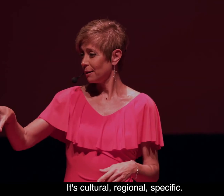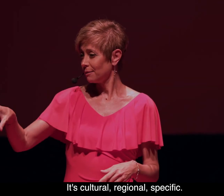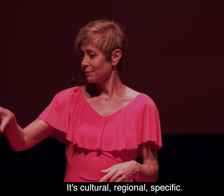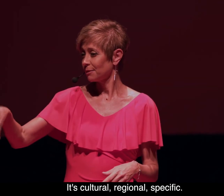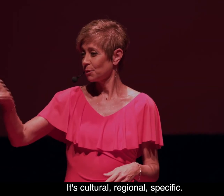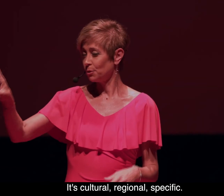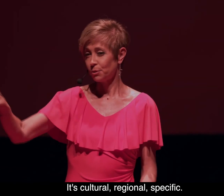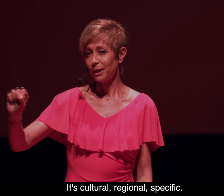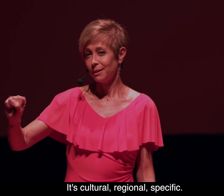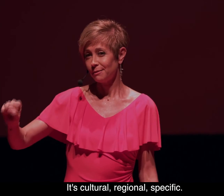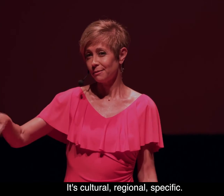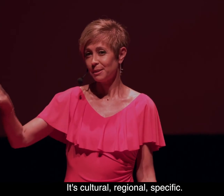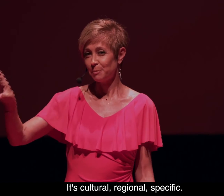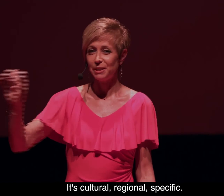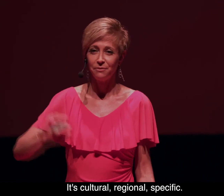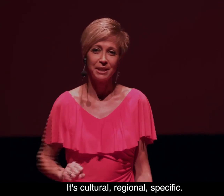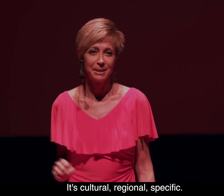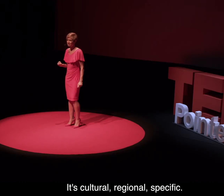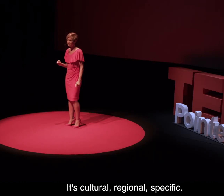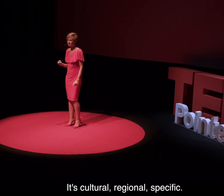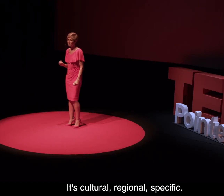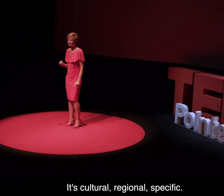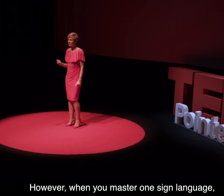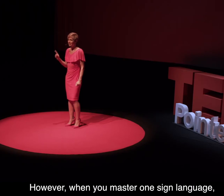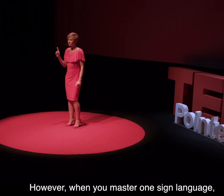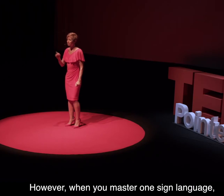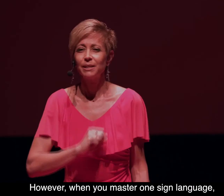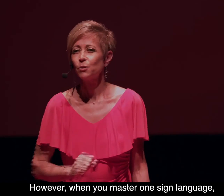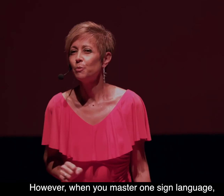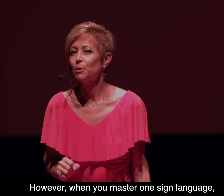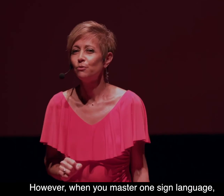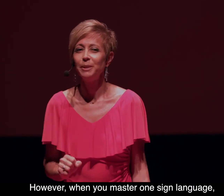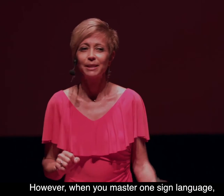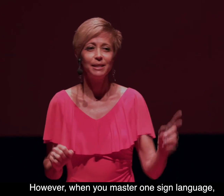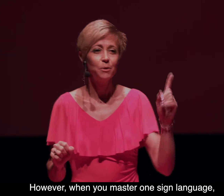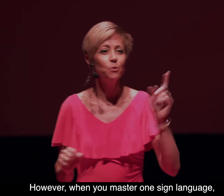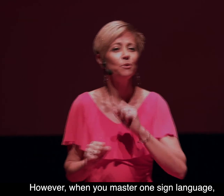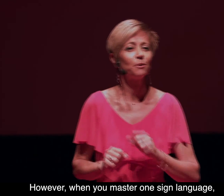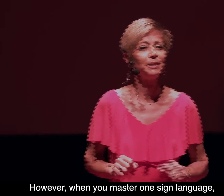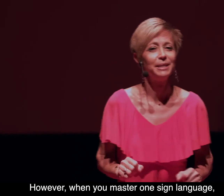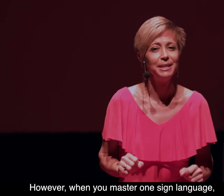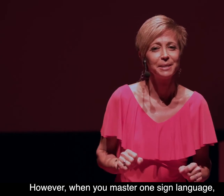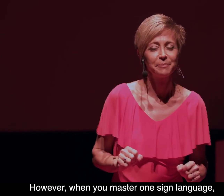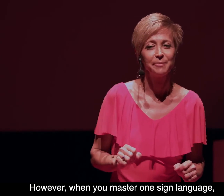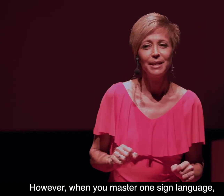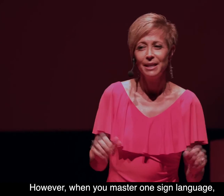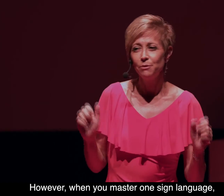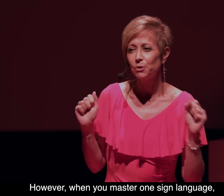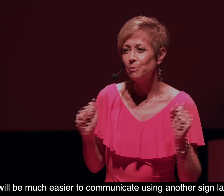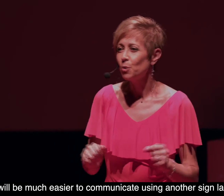Locale, culturelle, spécifique. Mais à partir du moment où vous maîtrisez une langue des signes, il vous sera beaucoup